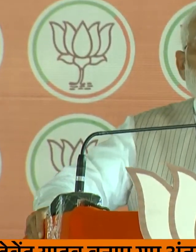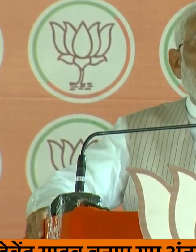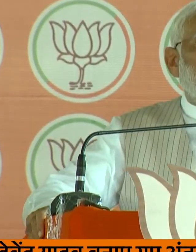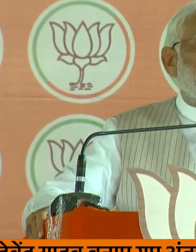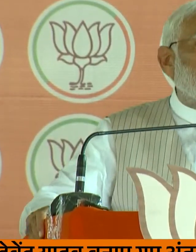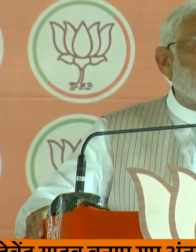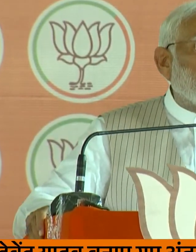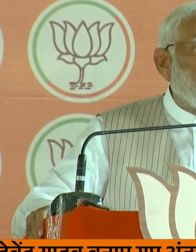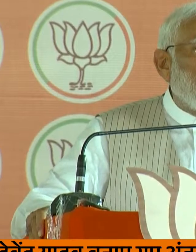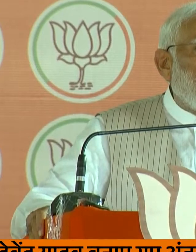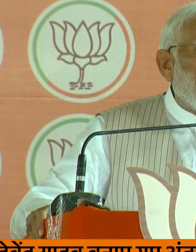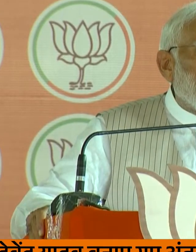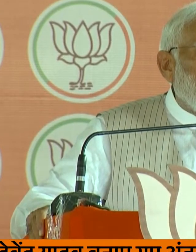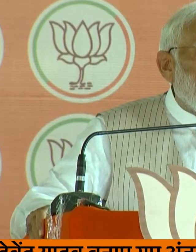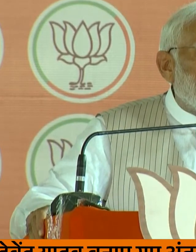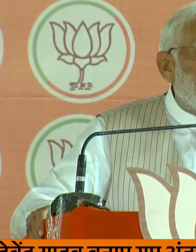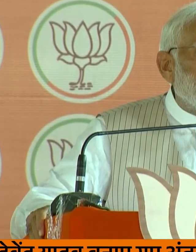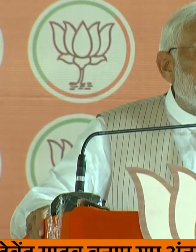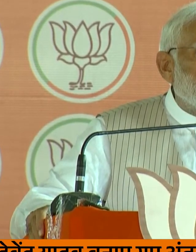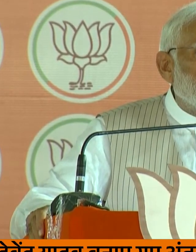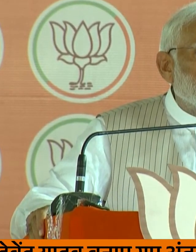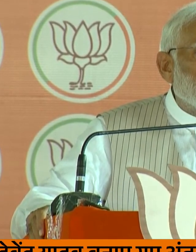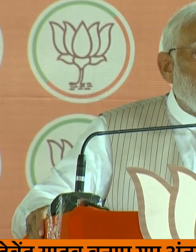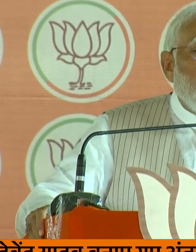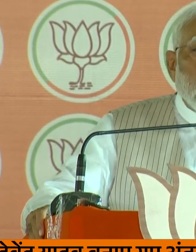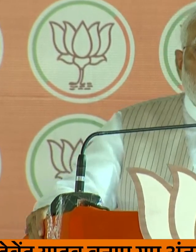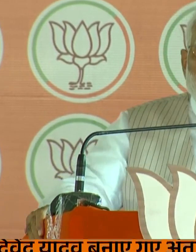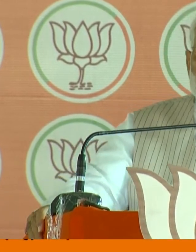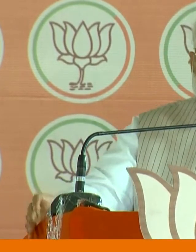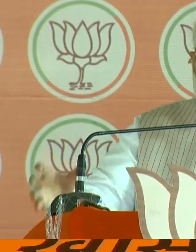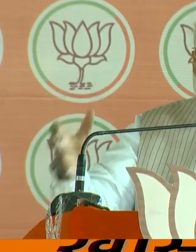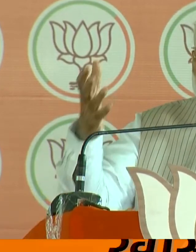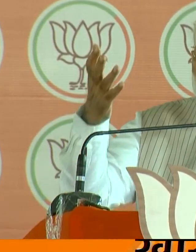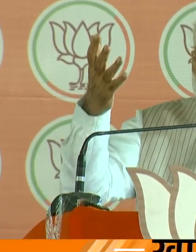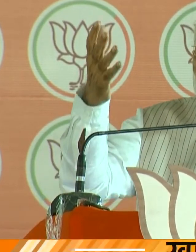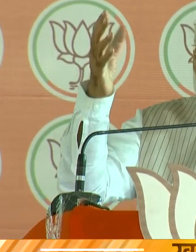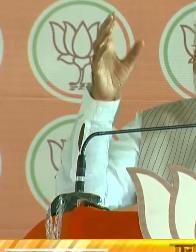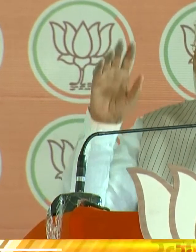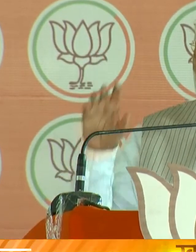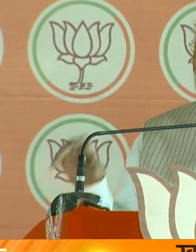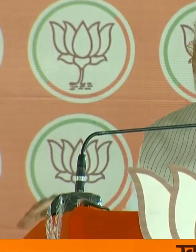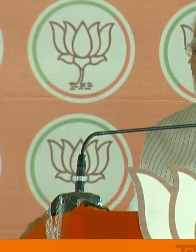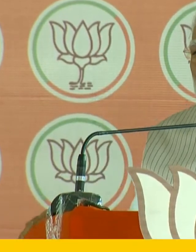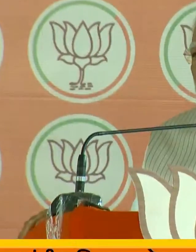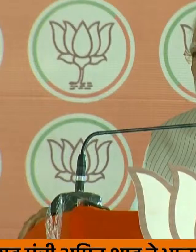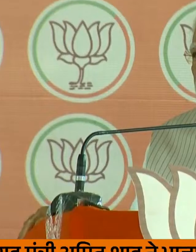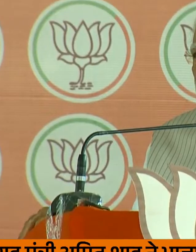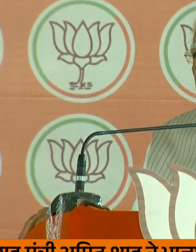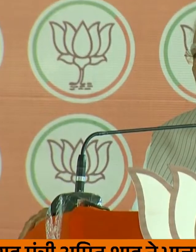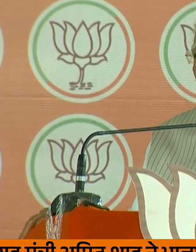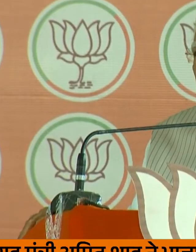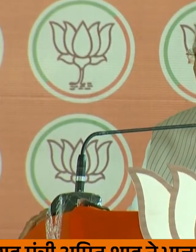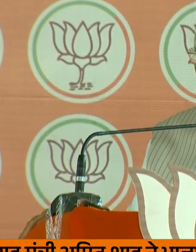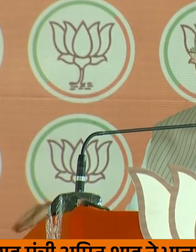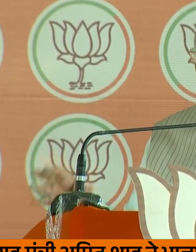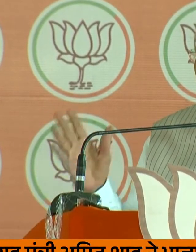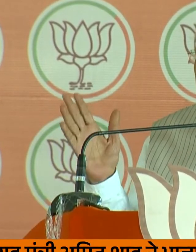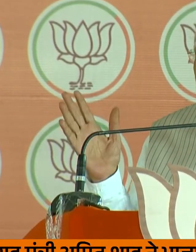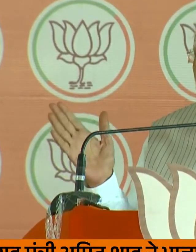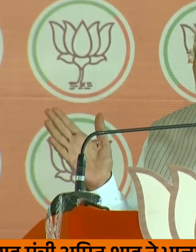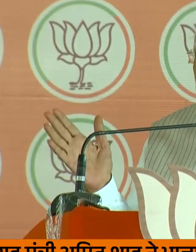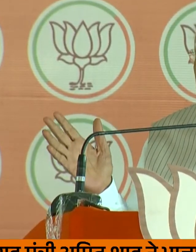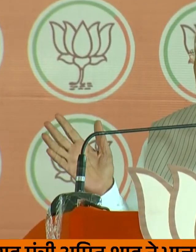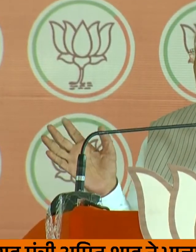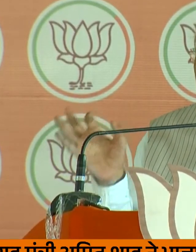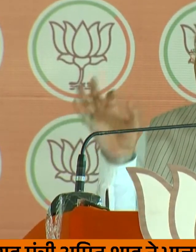लूटा और अब कांग्रेस वाले लूट रहे हैं। आप